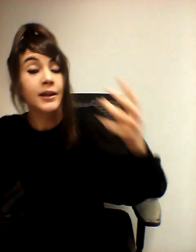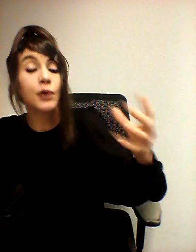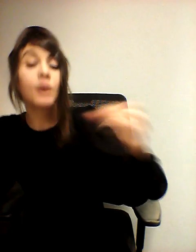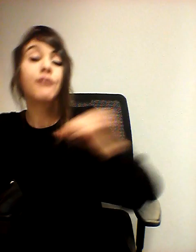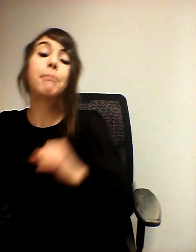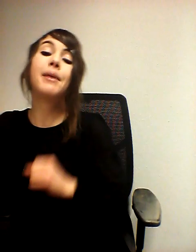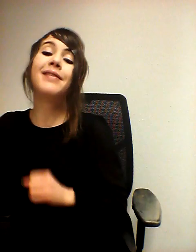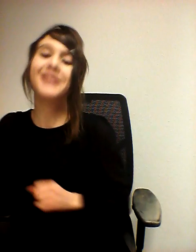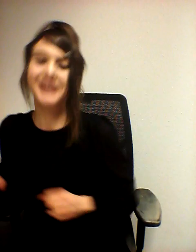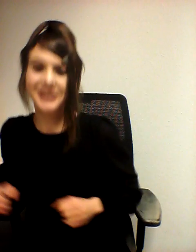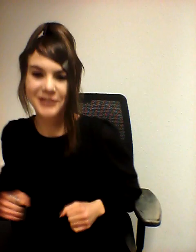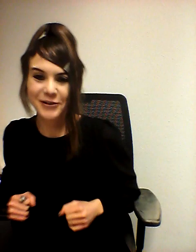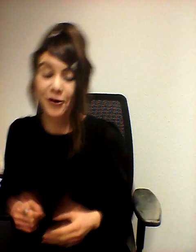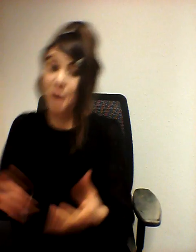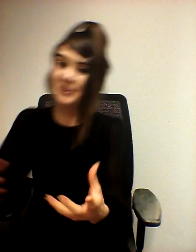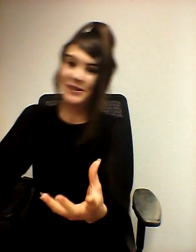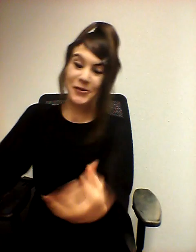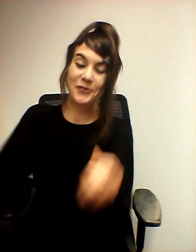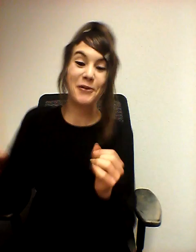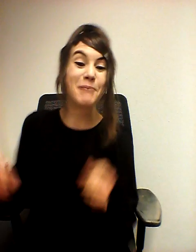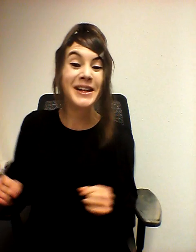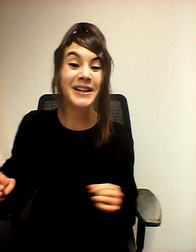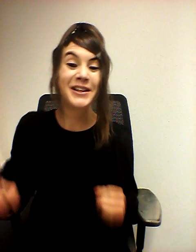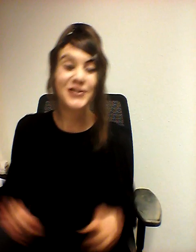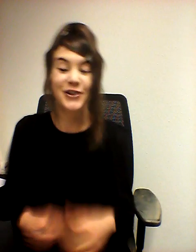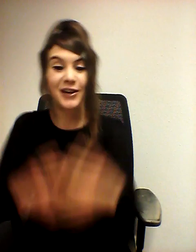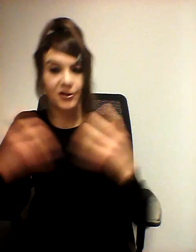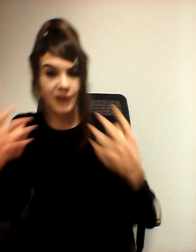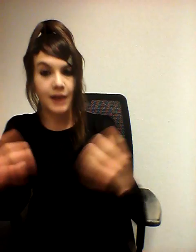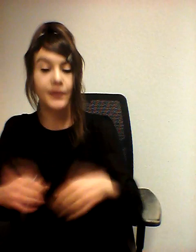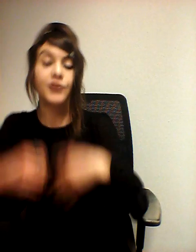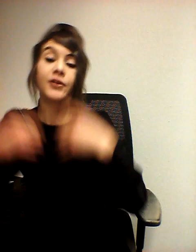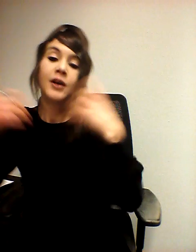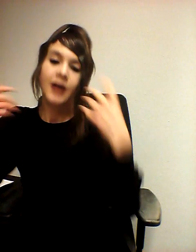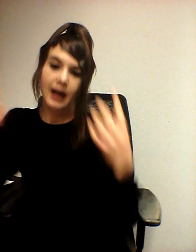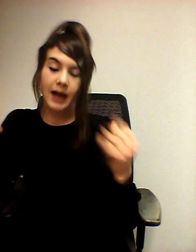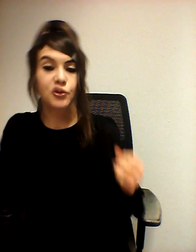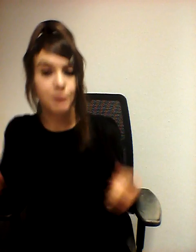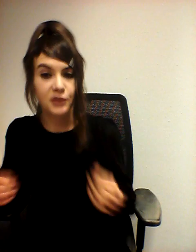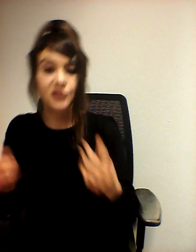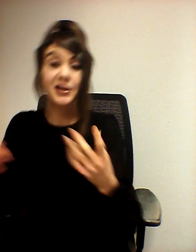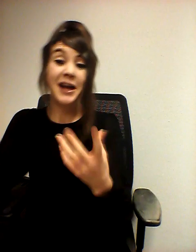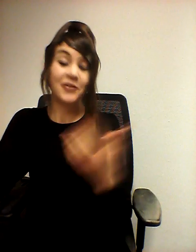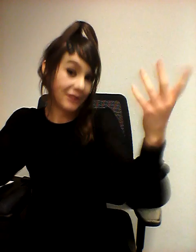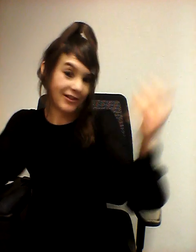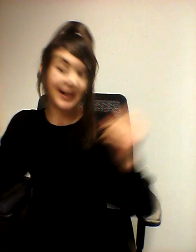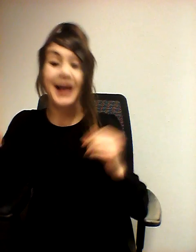nieuwe verbindingen te vormen, nieuwe verbindingen zoals eiwitten, eiwitsplitsende enzymen zijn